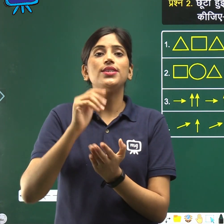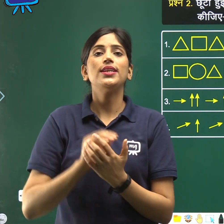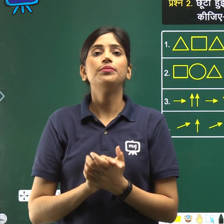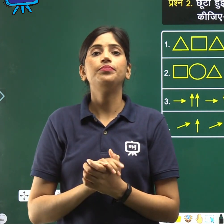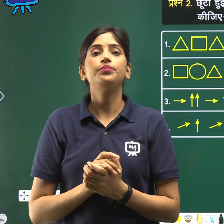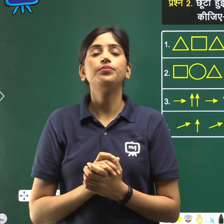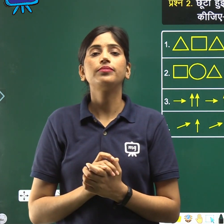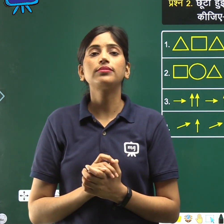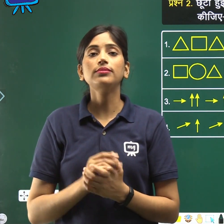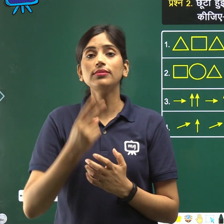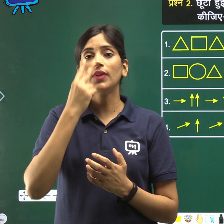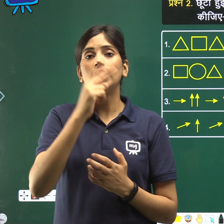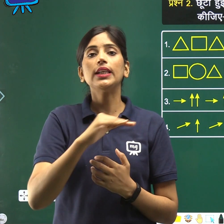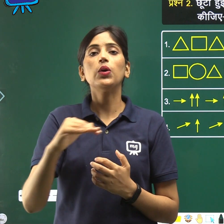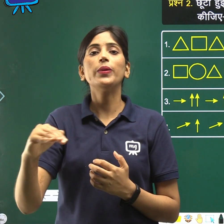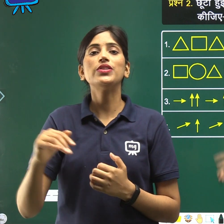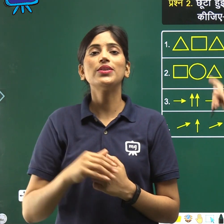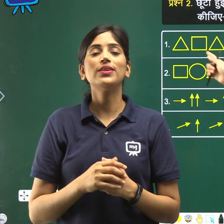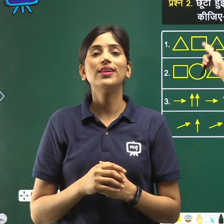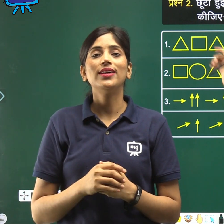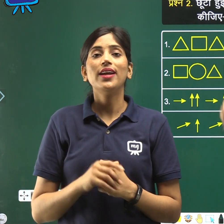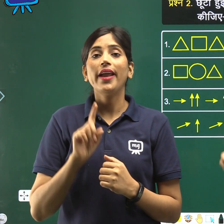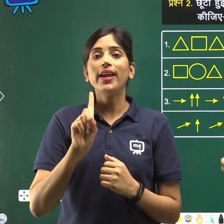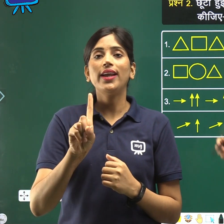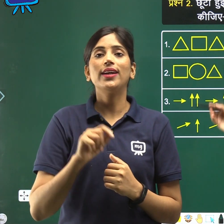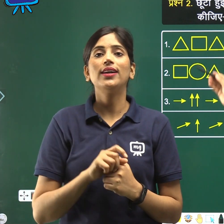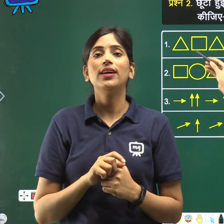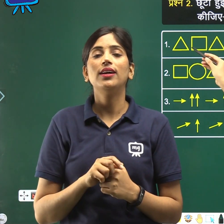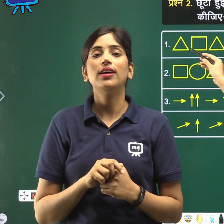कीजिए। देखो बच्चों, 1